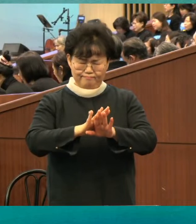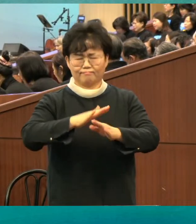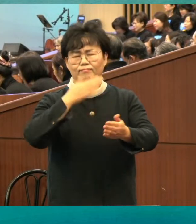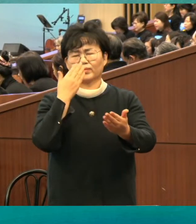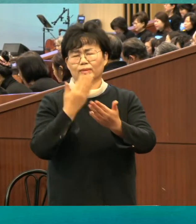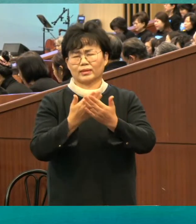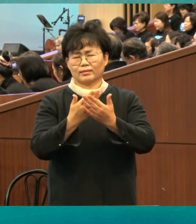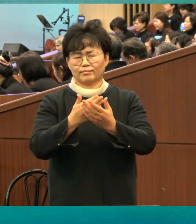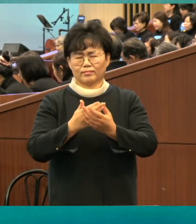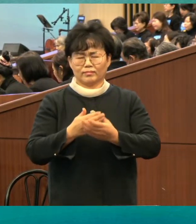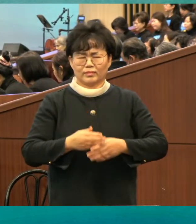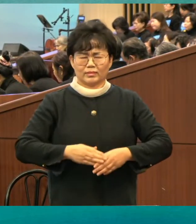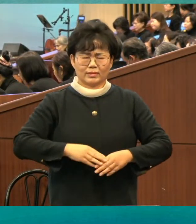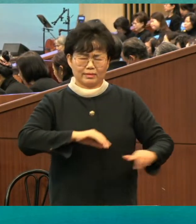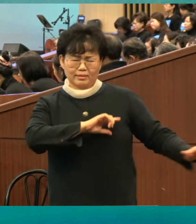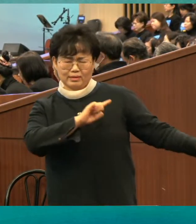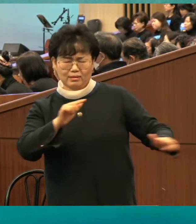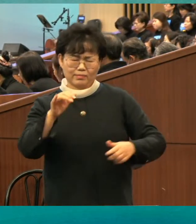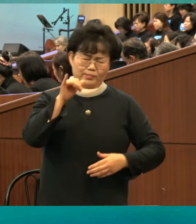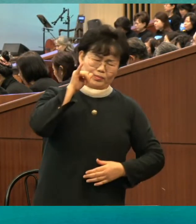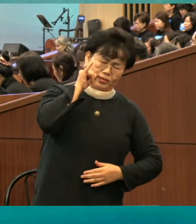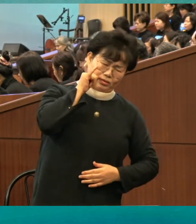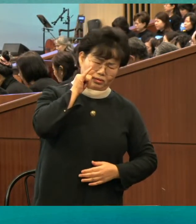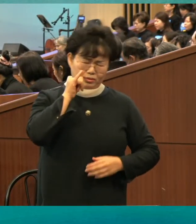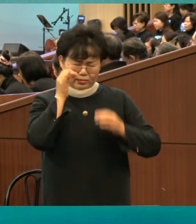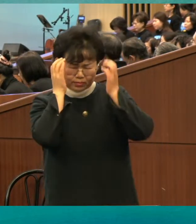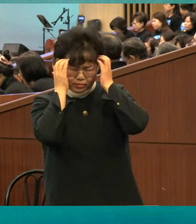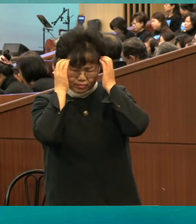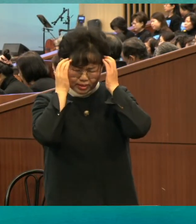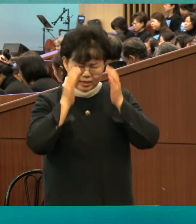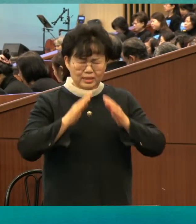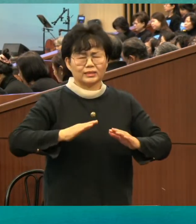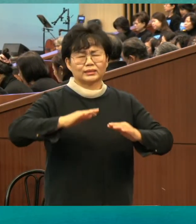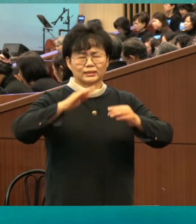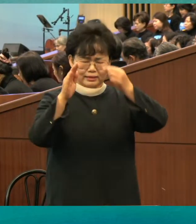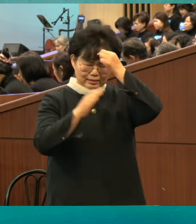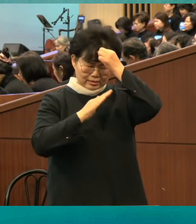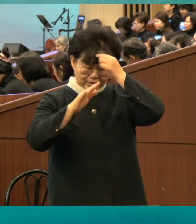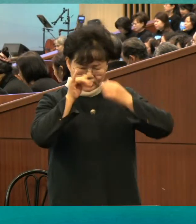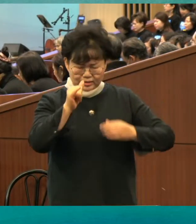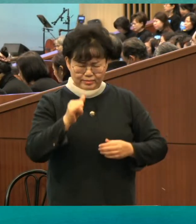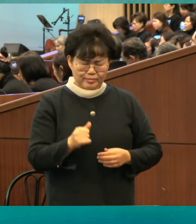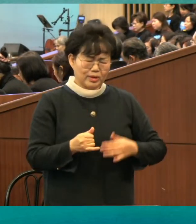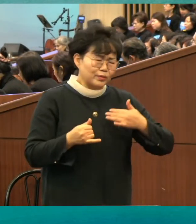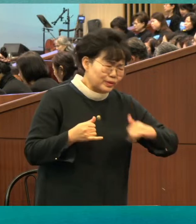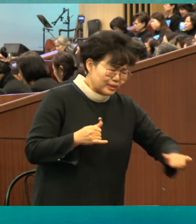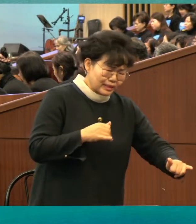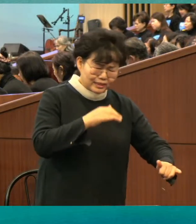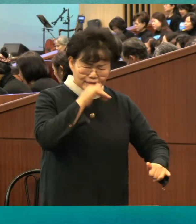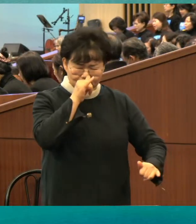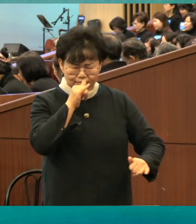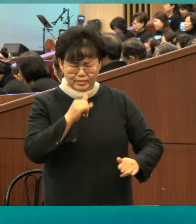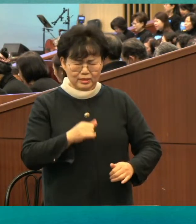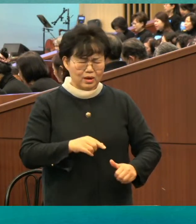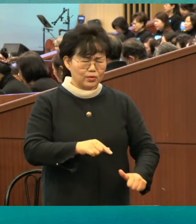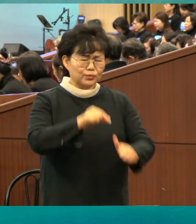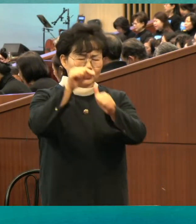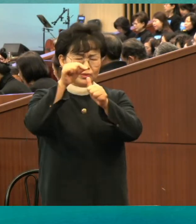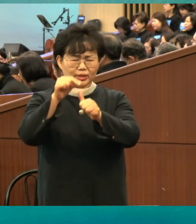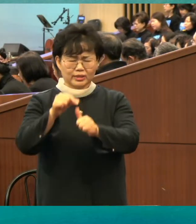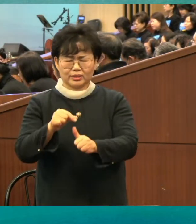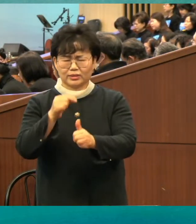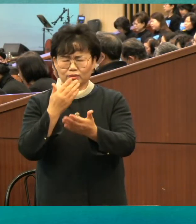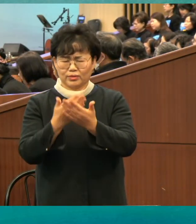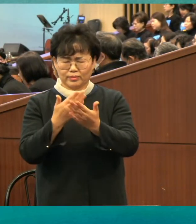주시옵소서. 각종 중독으로 시달리는 영혼들이 있습니다. 우리 자녀들이 있습니다. 하나님 건져 주시옵소서. 하나님,